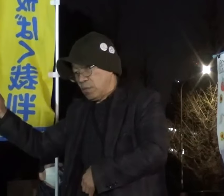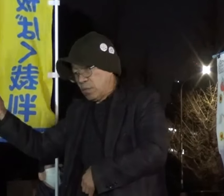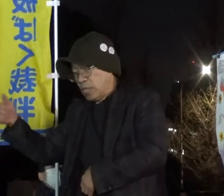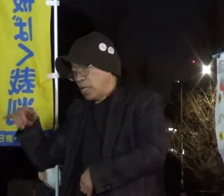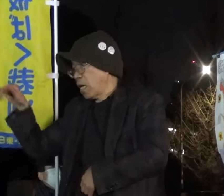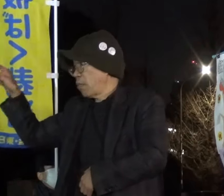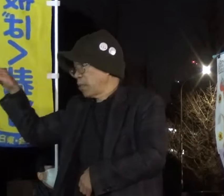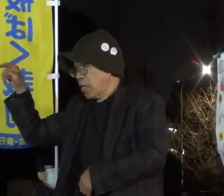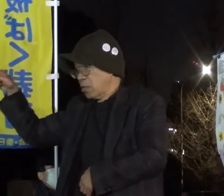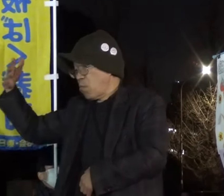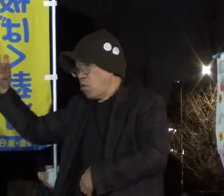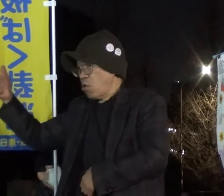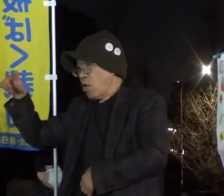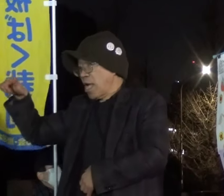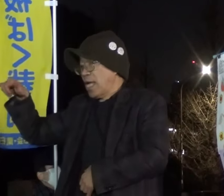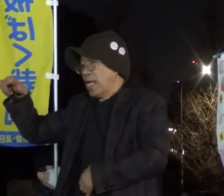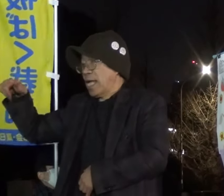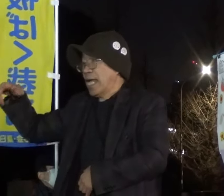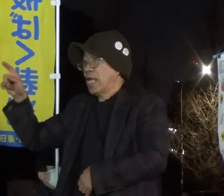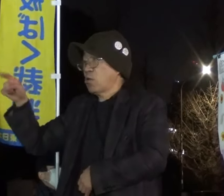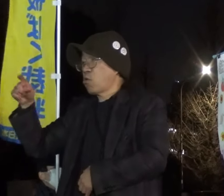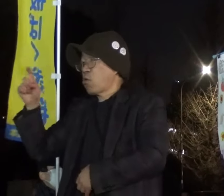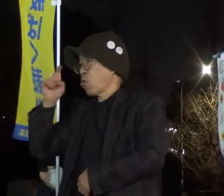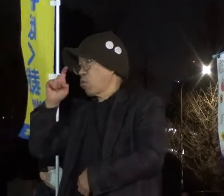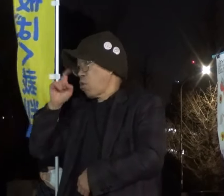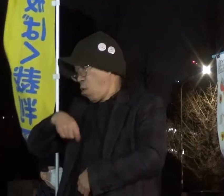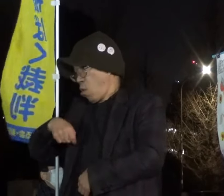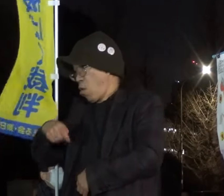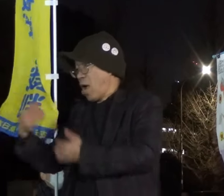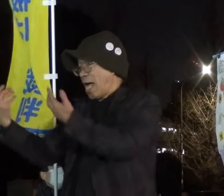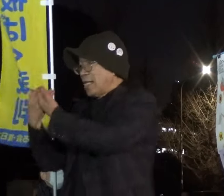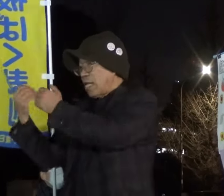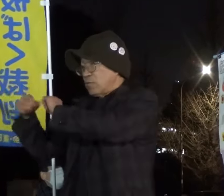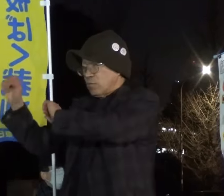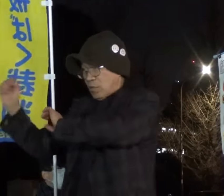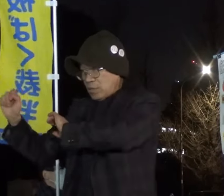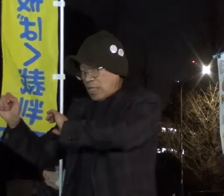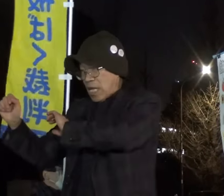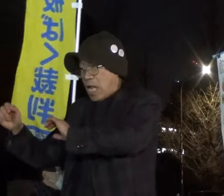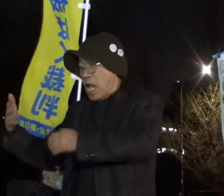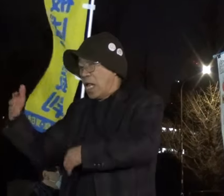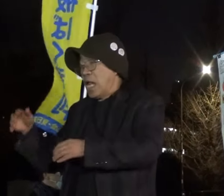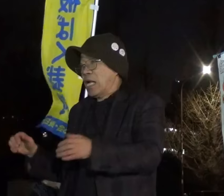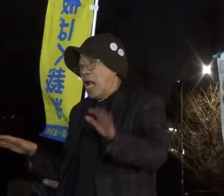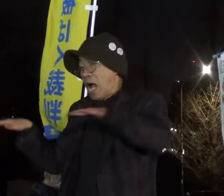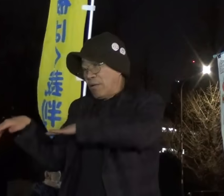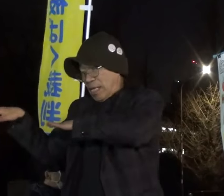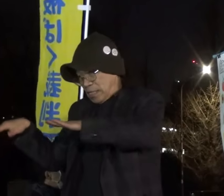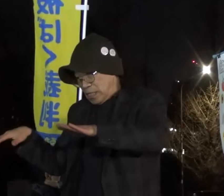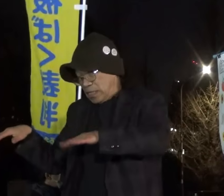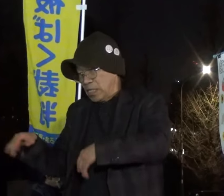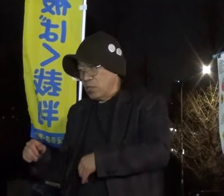辺野古反対に声を上げる人たち、ハワイの人たち、ミクロネシアの人たち、オーストラリアの人たち、